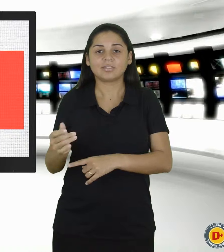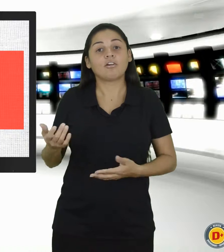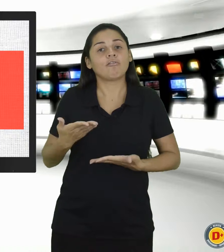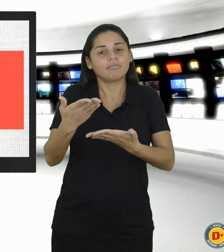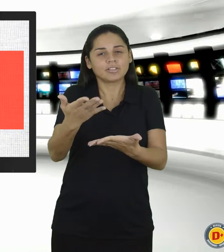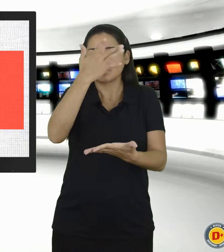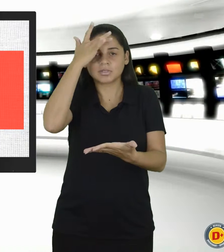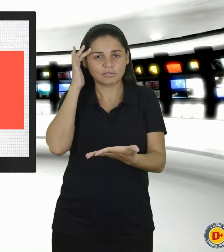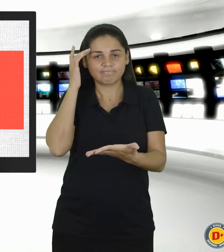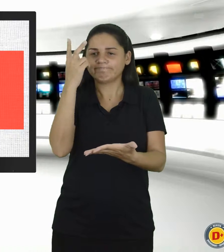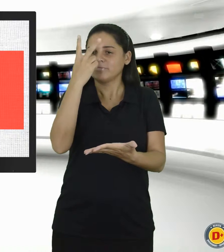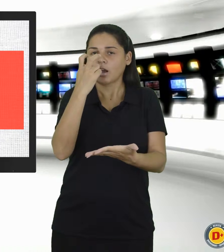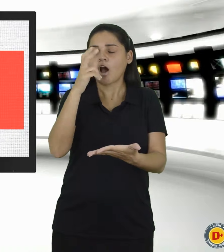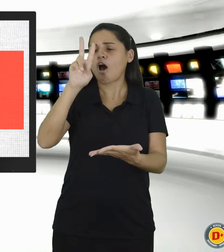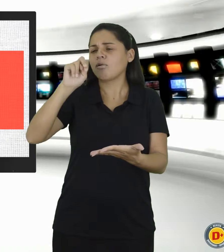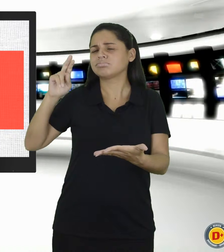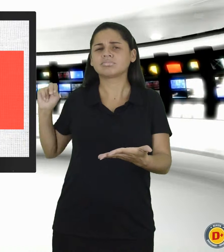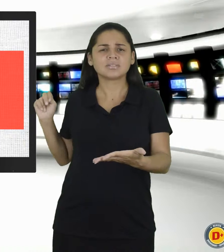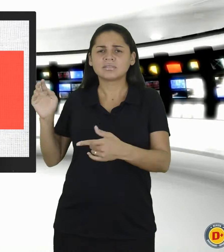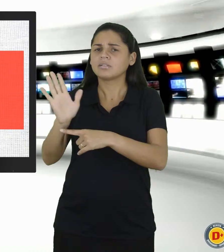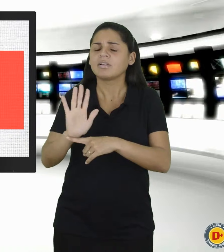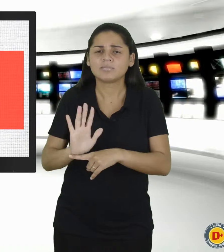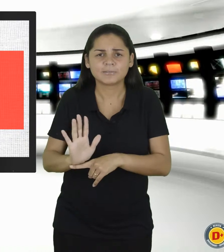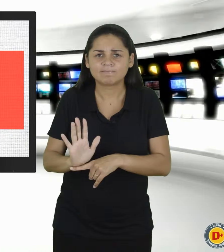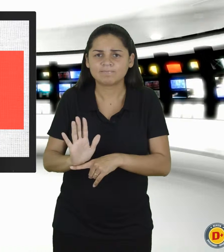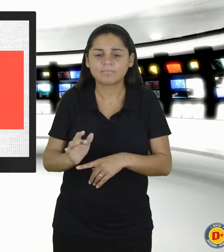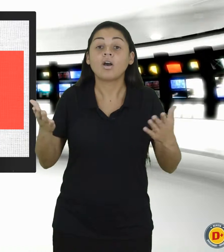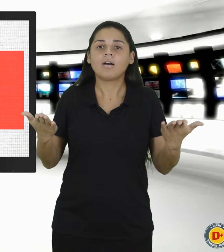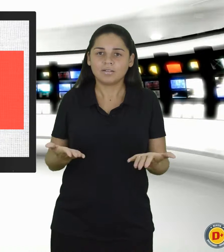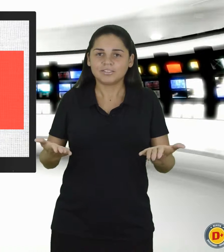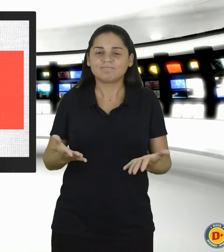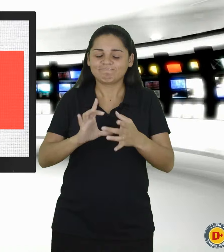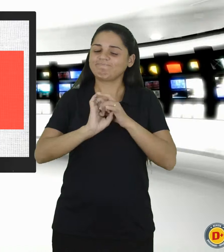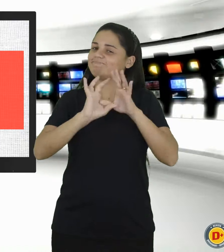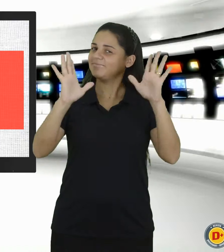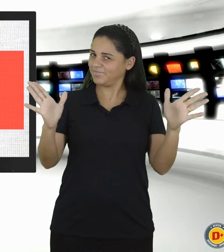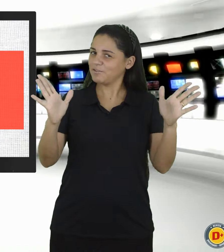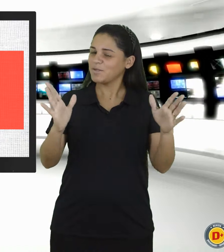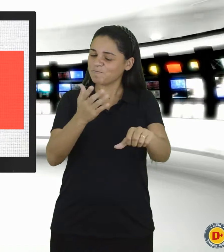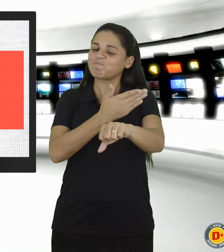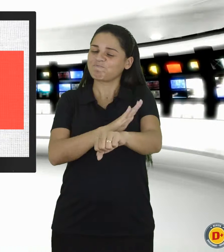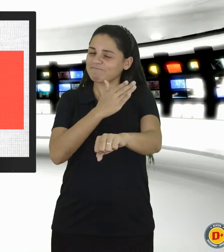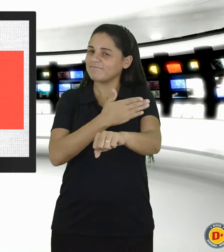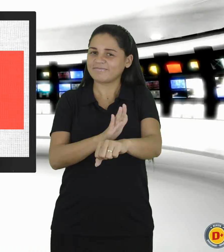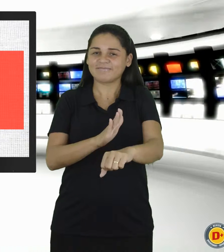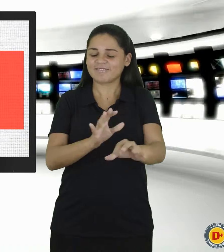não frequentaram cinemas ou não puderam assistir a filmes ao longo dos anos, passem a adquirir esse hábito.